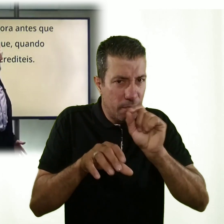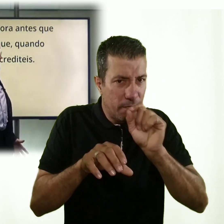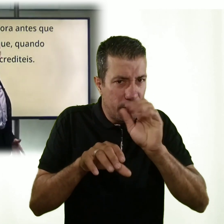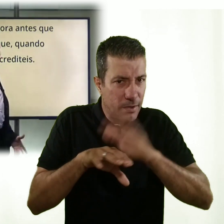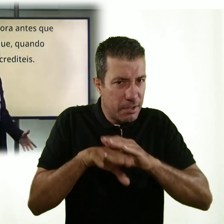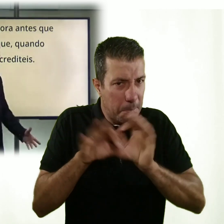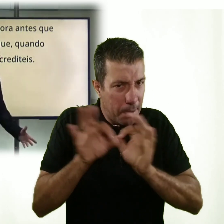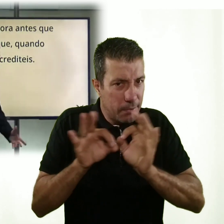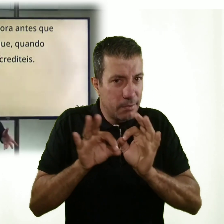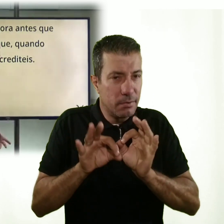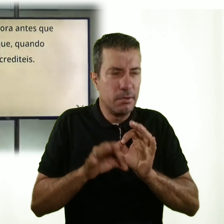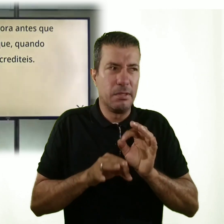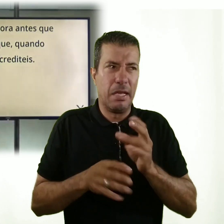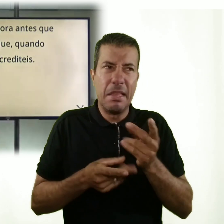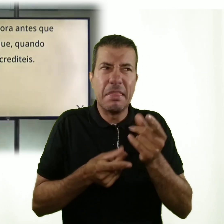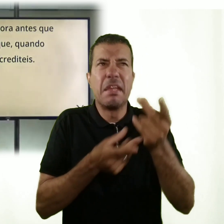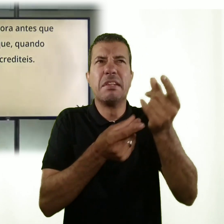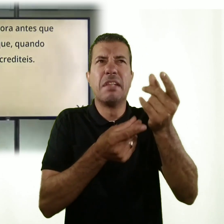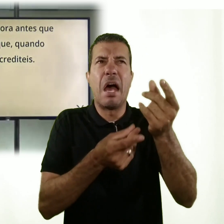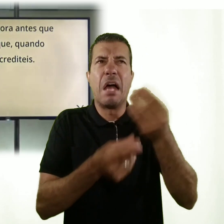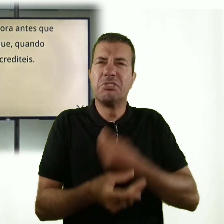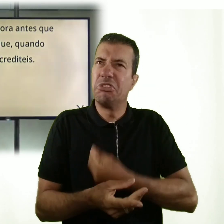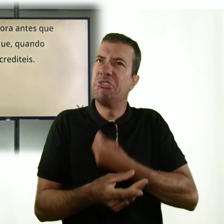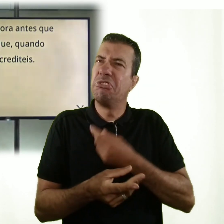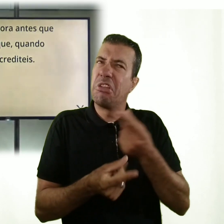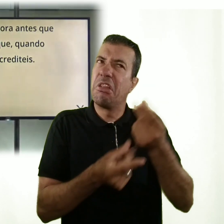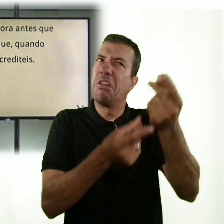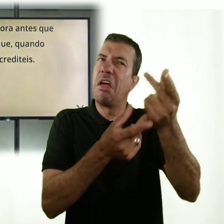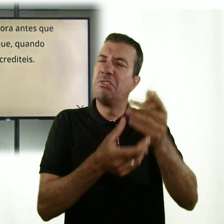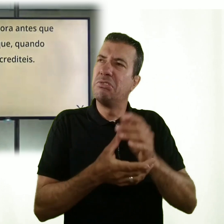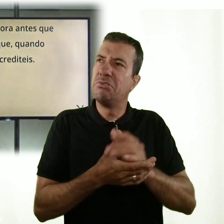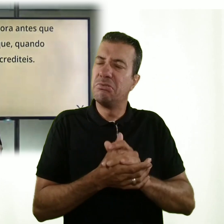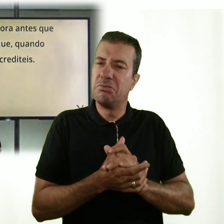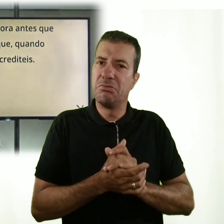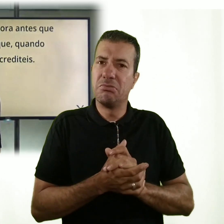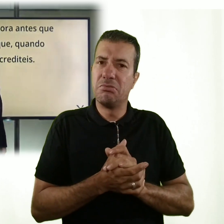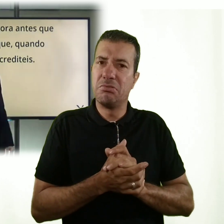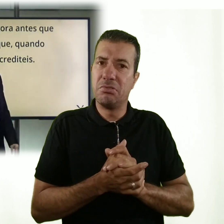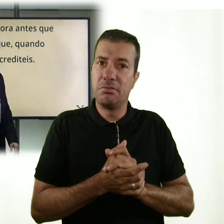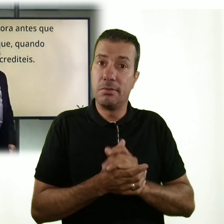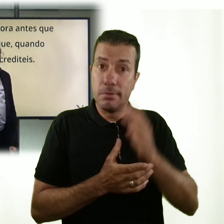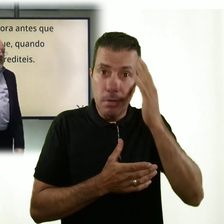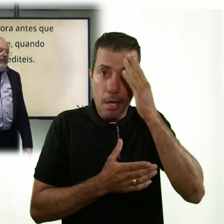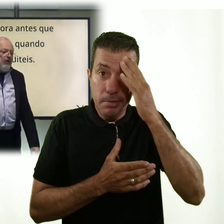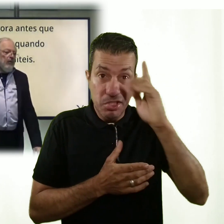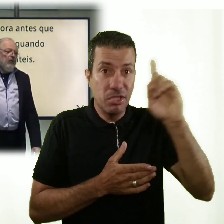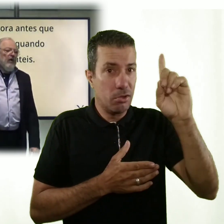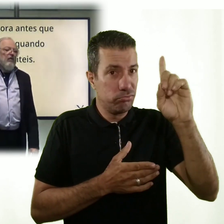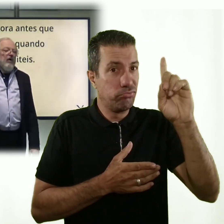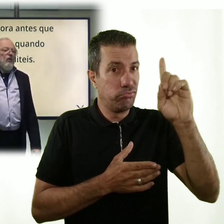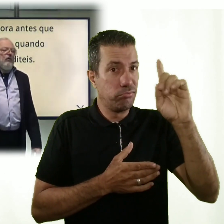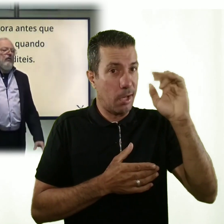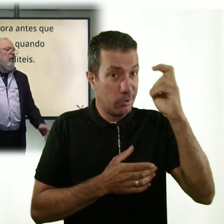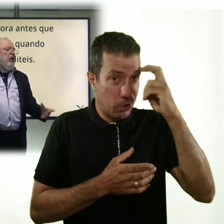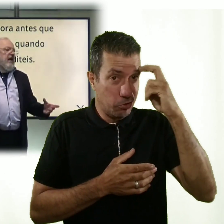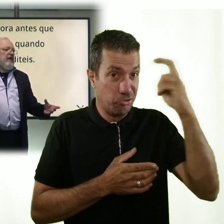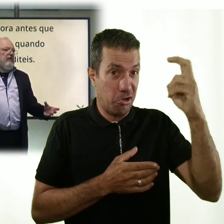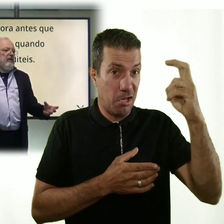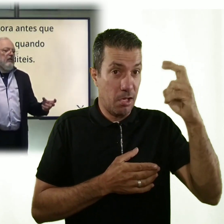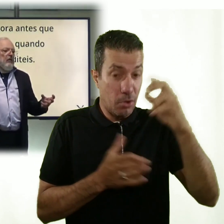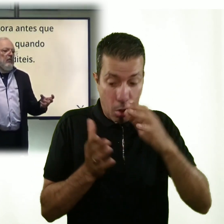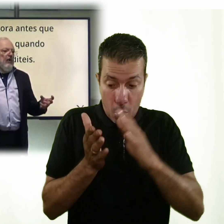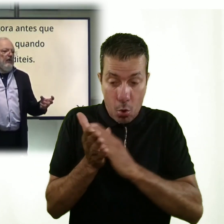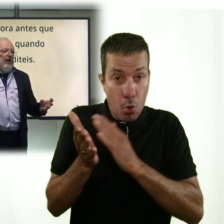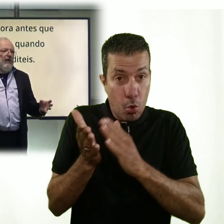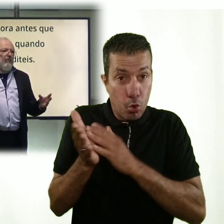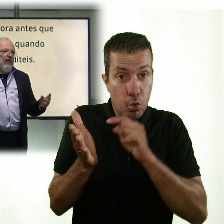Eternidade, Armandinho? Existe eternidade? Ó, eu vou te dizer uma coisa. Sabe por que Deus é muito sabido? Porque Ele falou assim, eu vou te pôr no livro aqui coisas